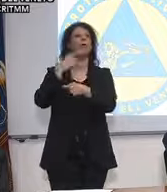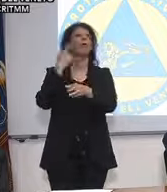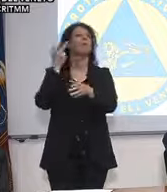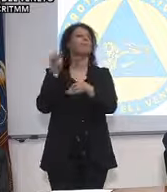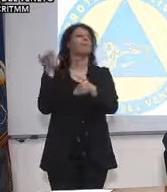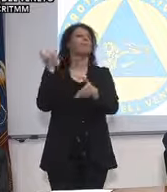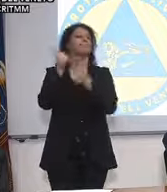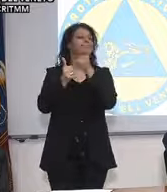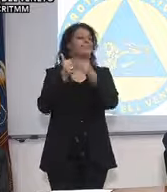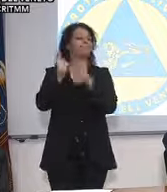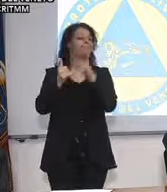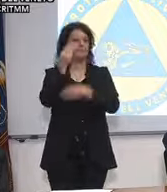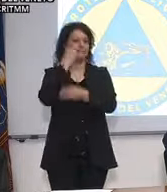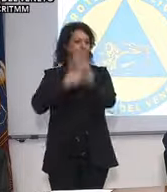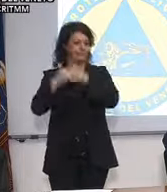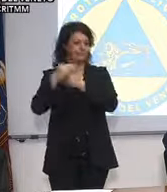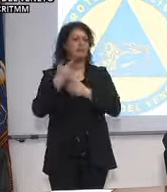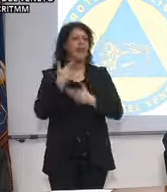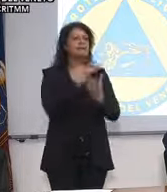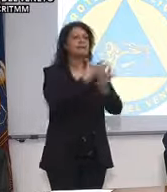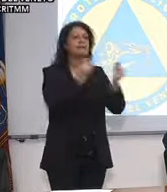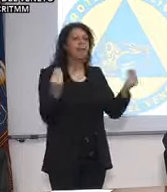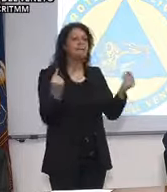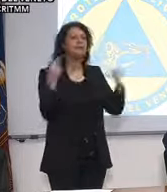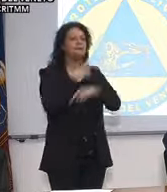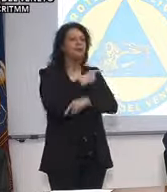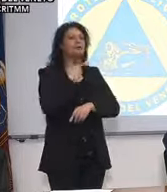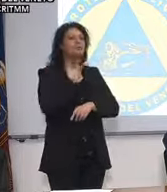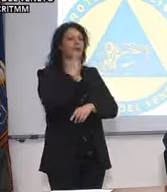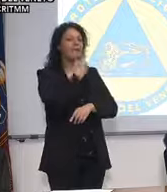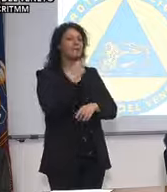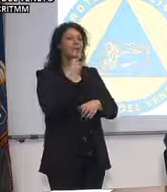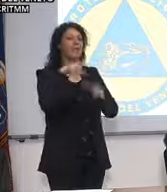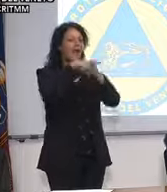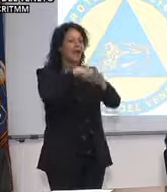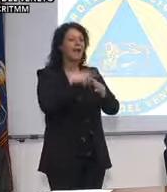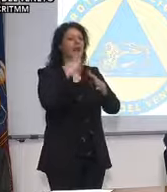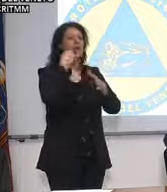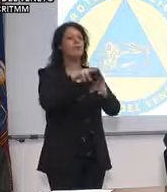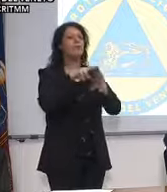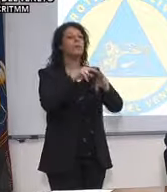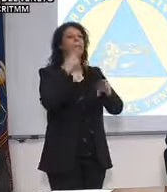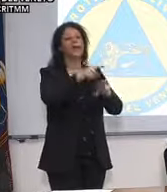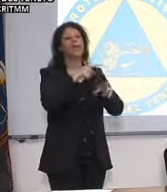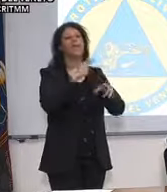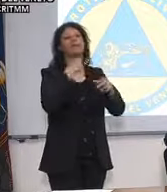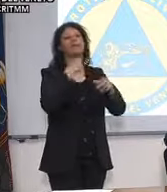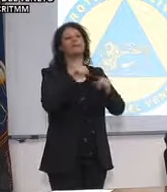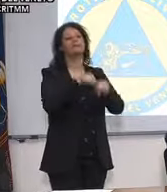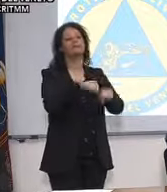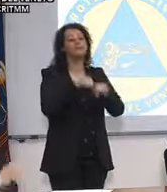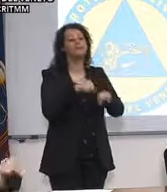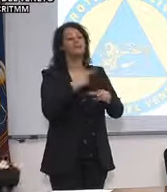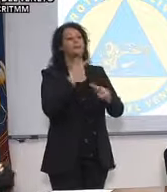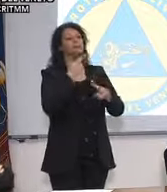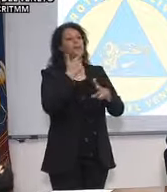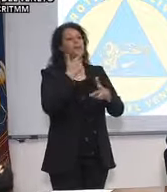pony, magari al maneggio, non possono neanche andargli a fare una carezza, insomma, è così. Ma abbiamo affrontato questo tema.